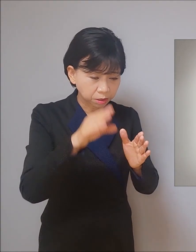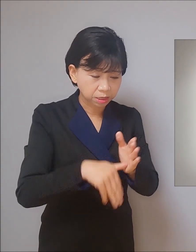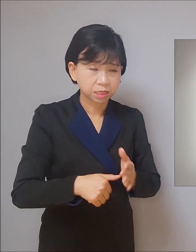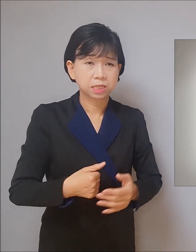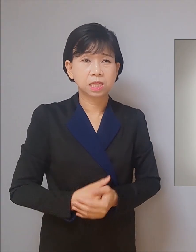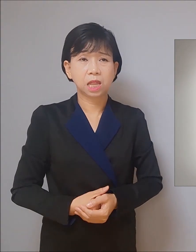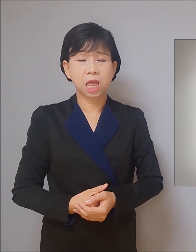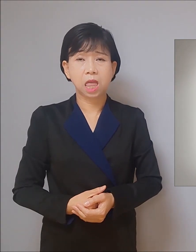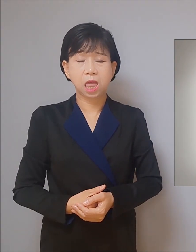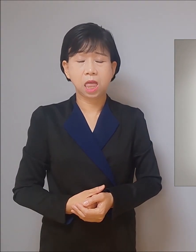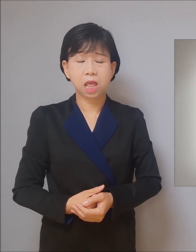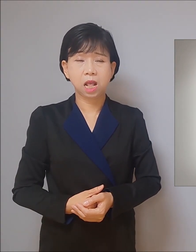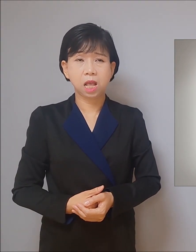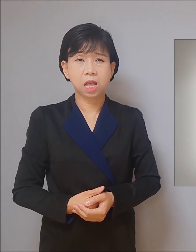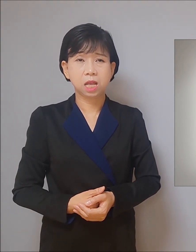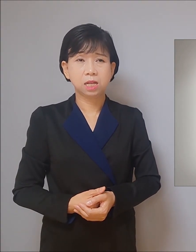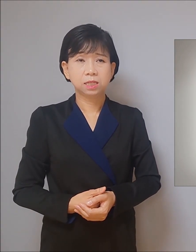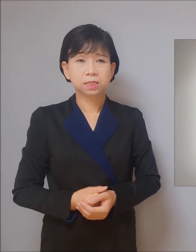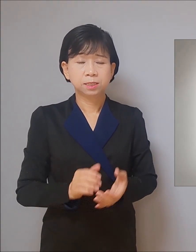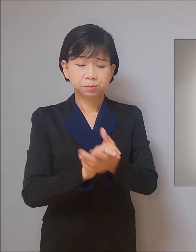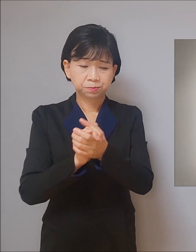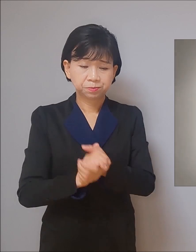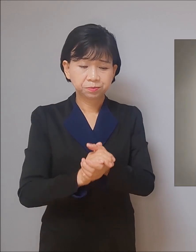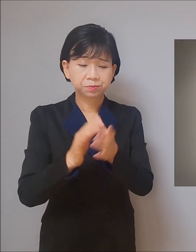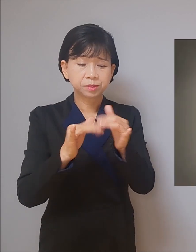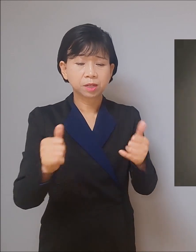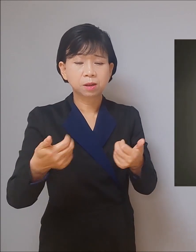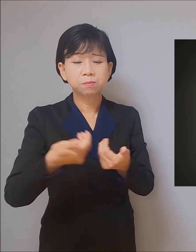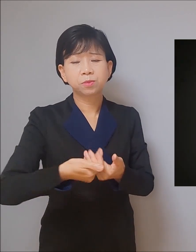떠나보낸 이의 빈자리가 느껴질 때,